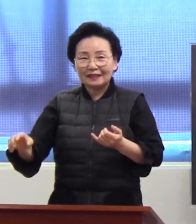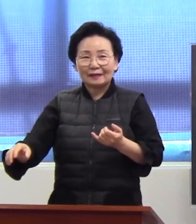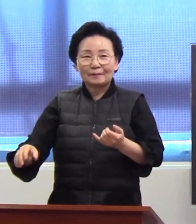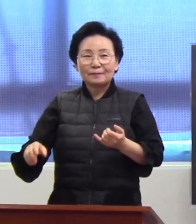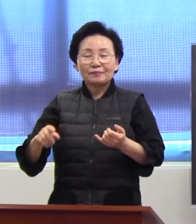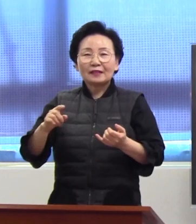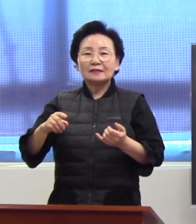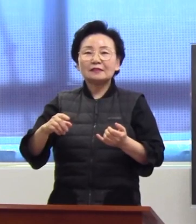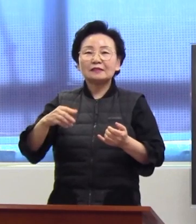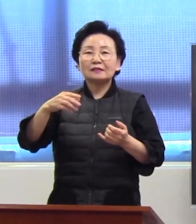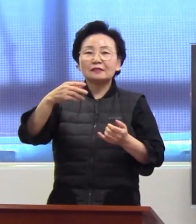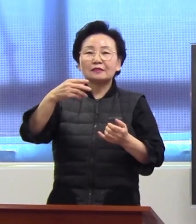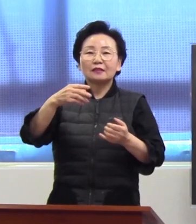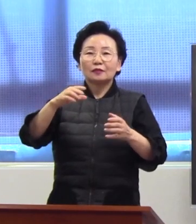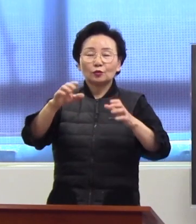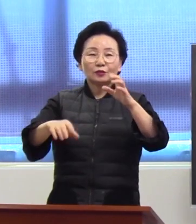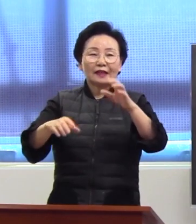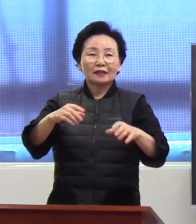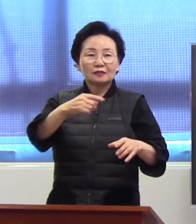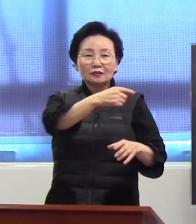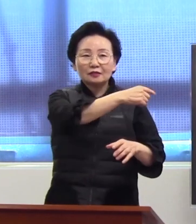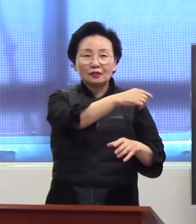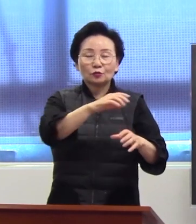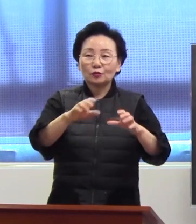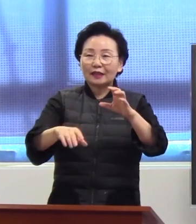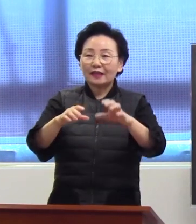거기 그 동네